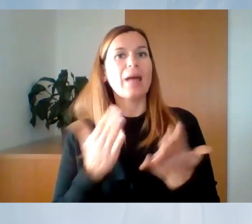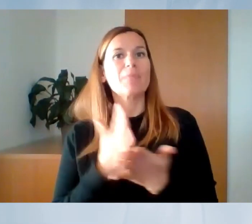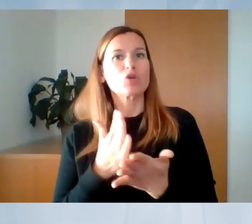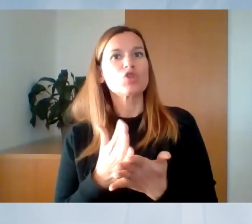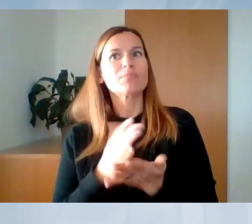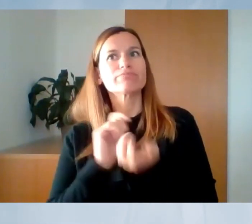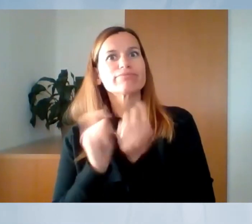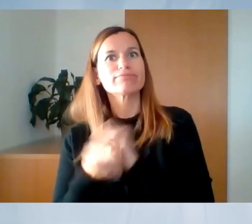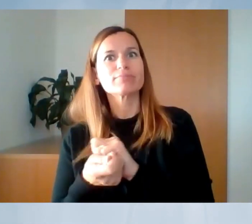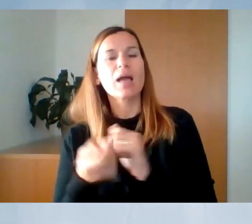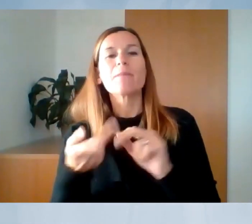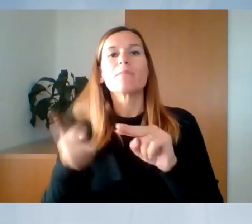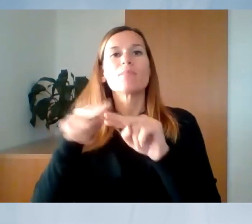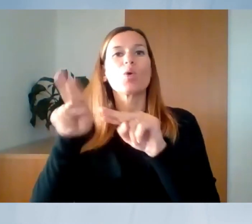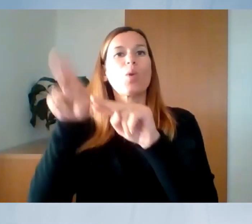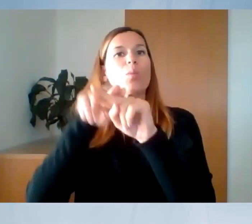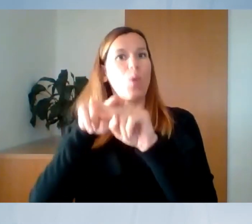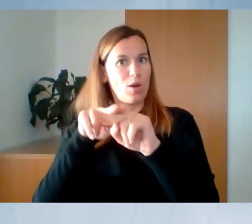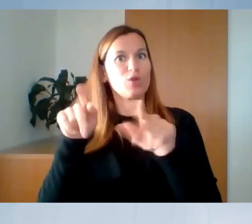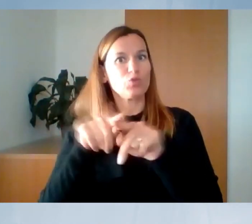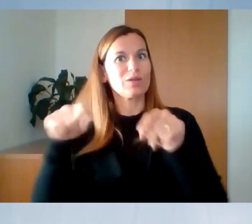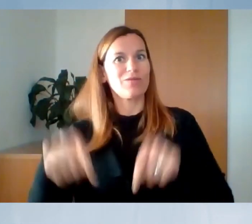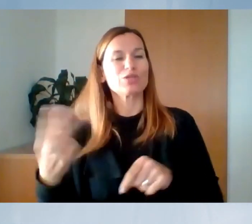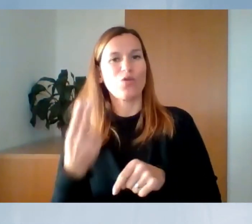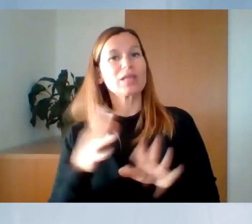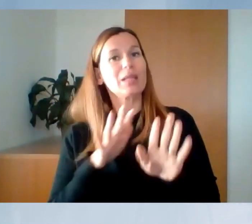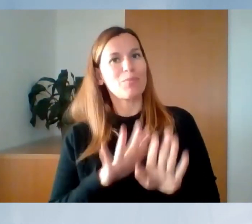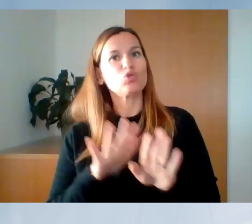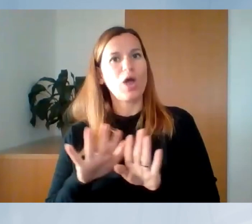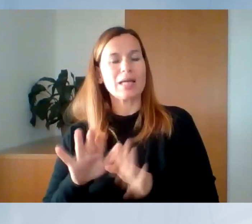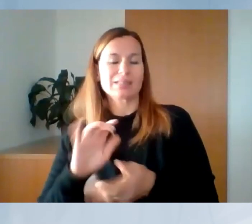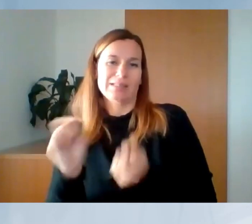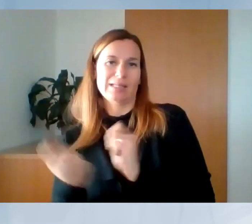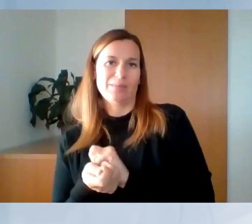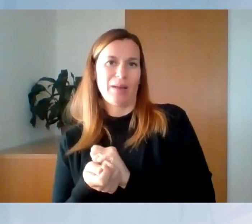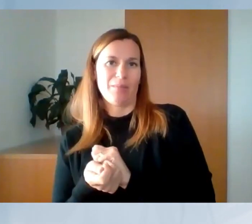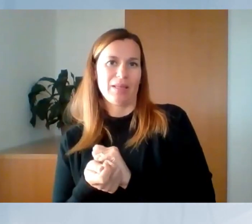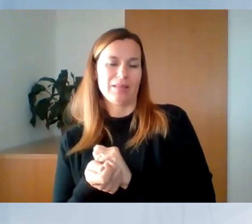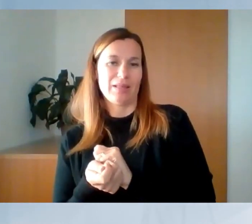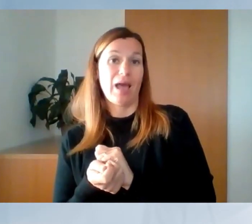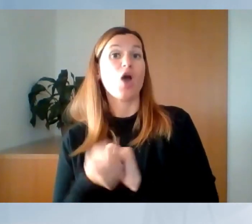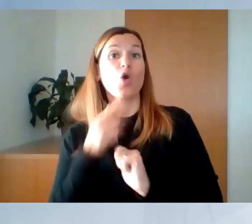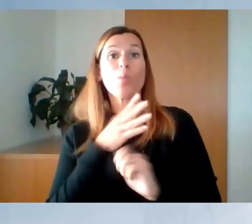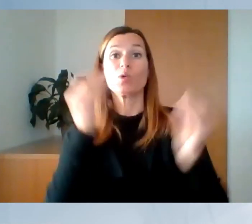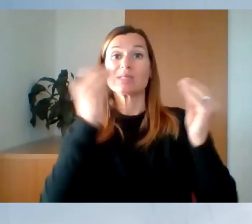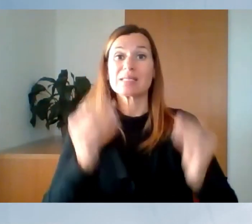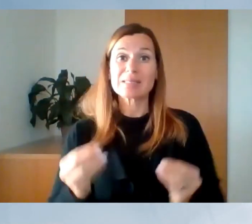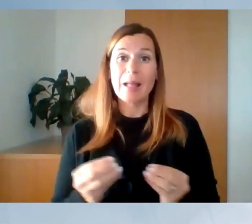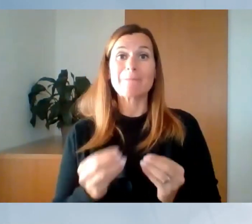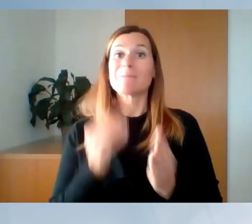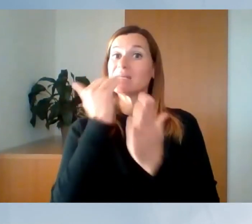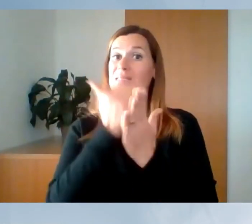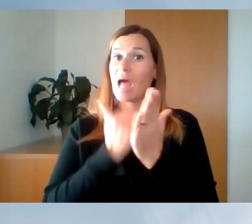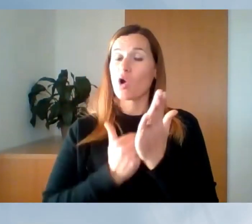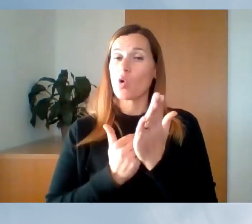zdaj pa postaja prevladujoč, tudi pri nas počasi gredo tendence v to smer, ko bo pa sistem